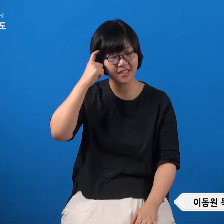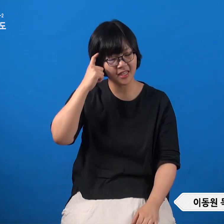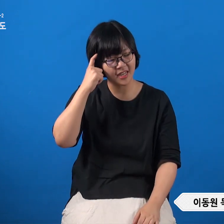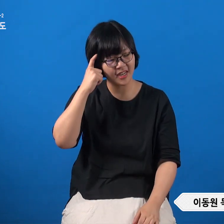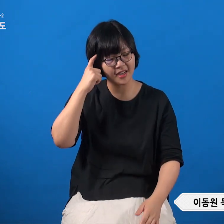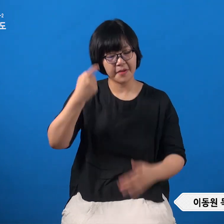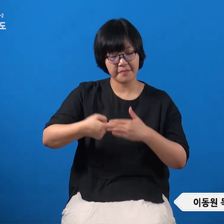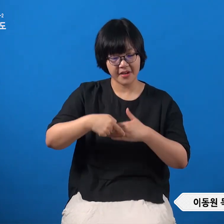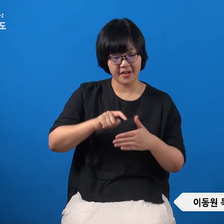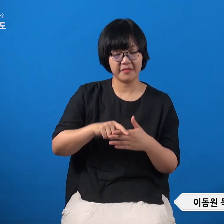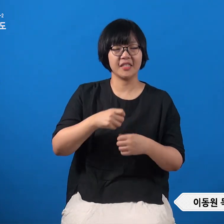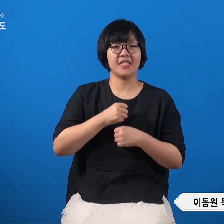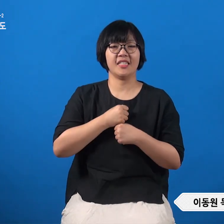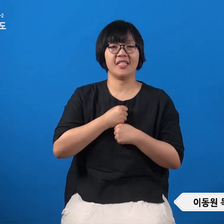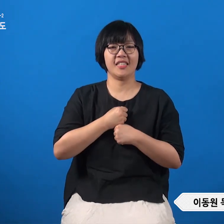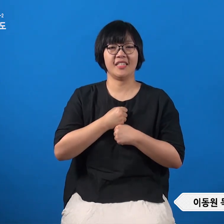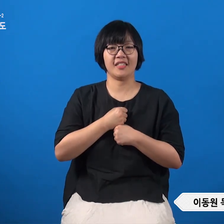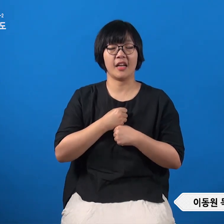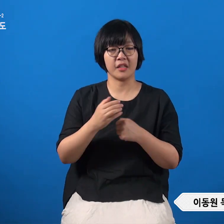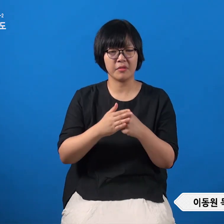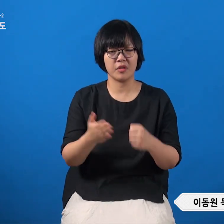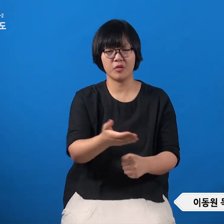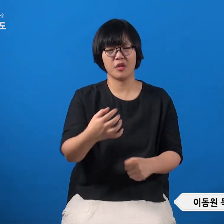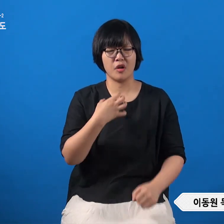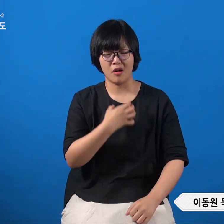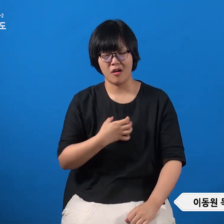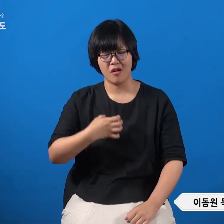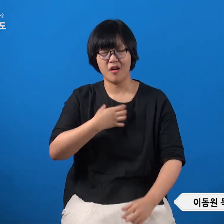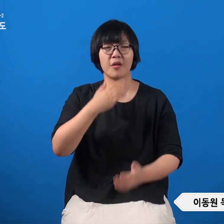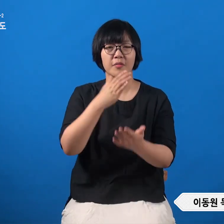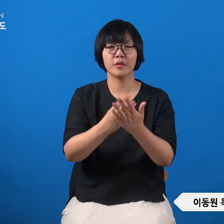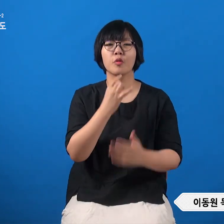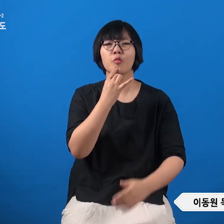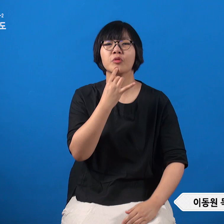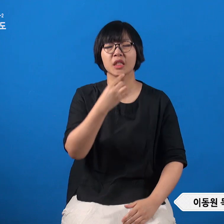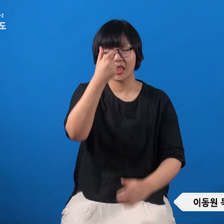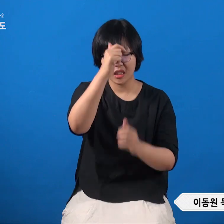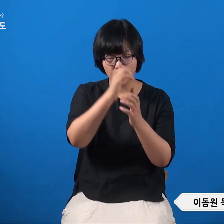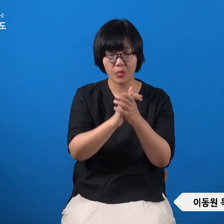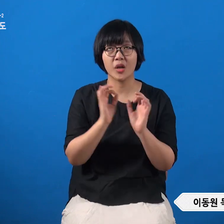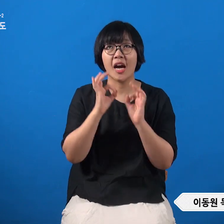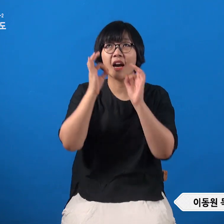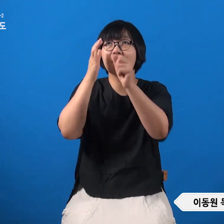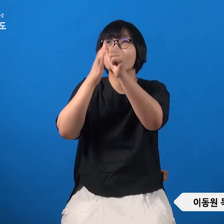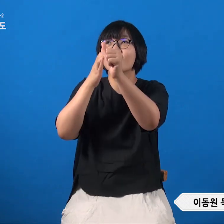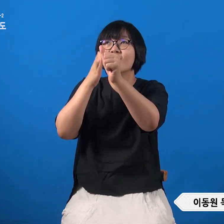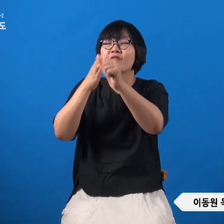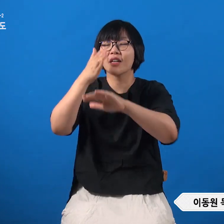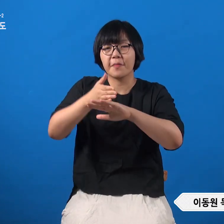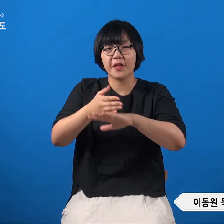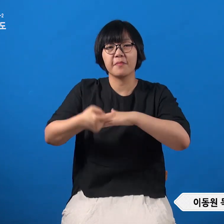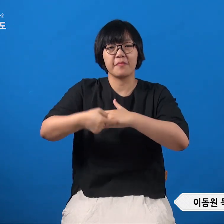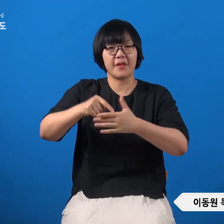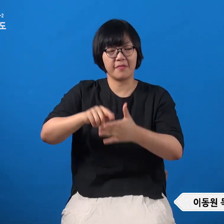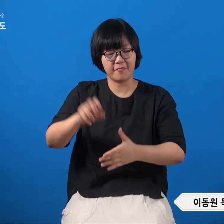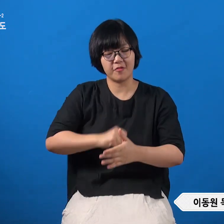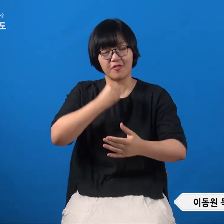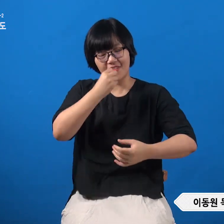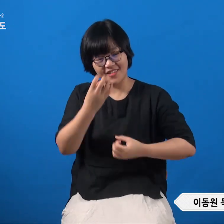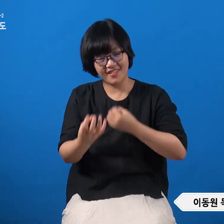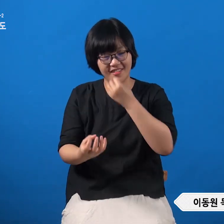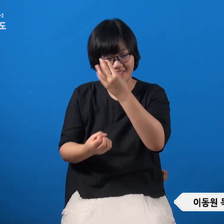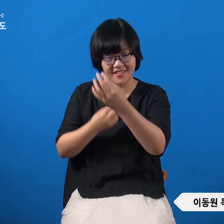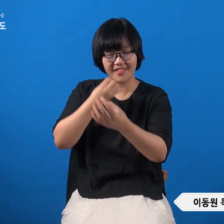지키시리라. 아무것도 너는 염려치 말고 오직 기도와 간구로 너희의 구할 것을 감사함으로 하나님께 아뢰라.